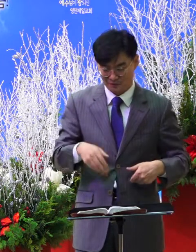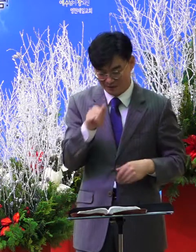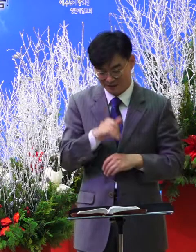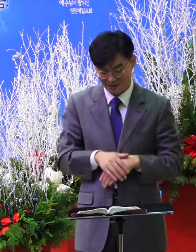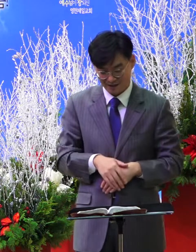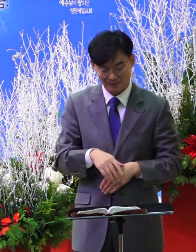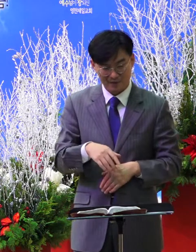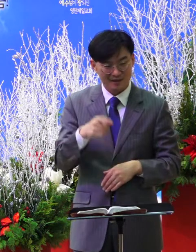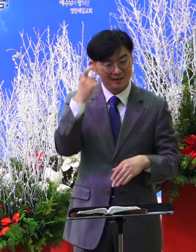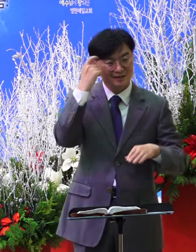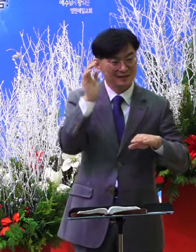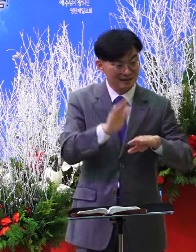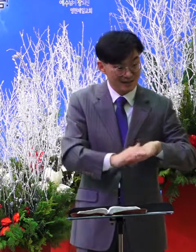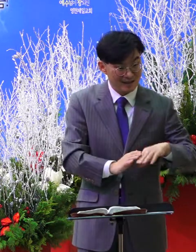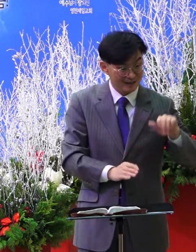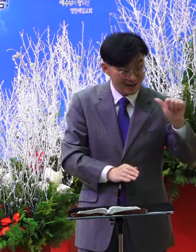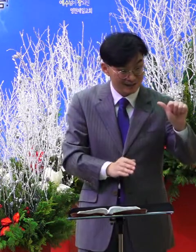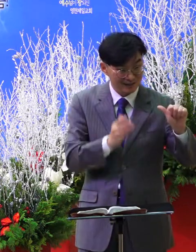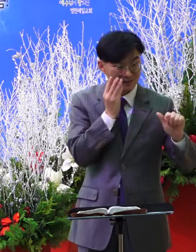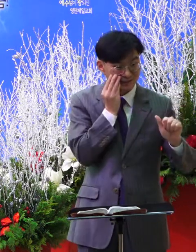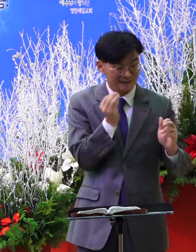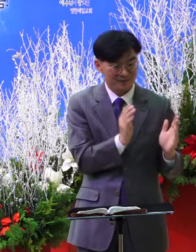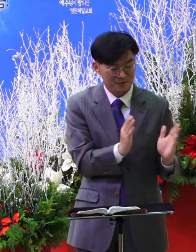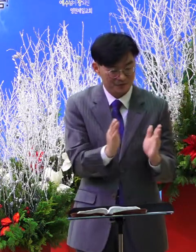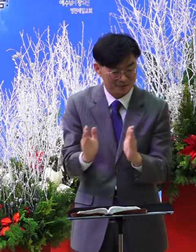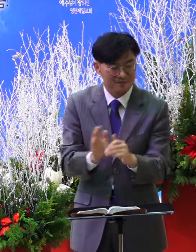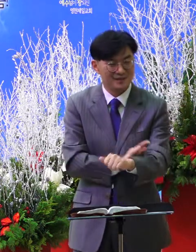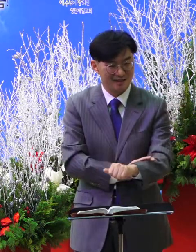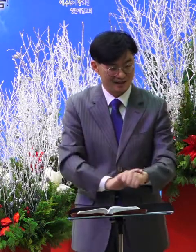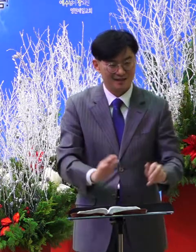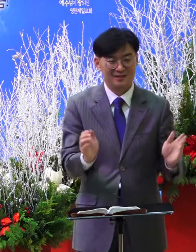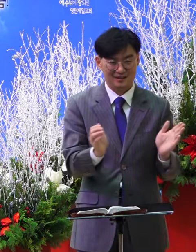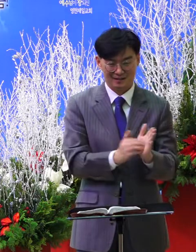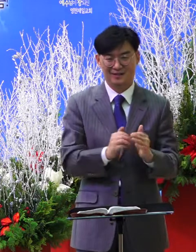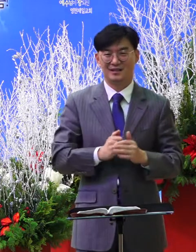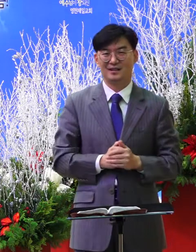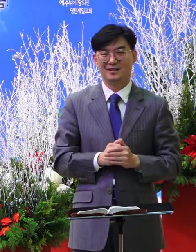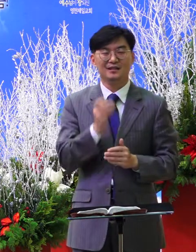처녀가 기름을 준비했습니다. 이 기름은 무엇을 의미할까요?